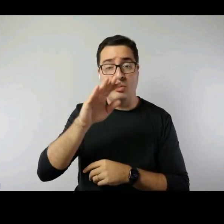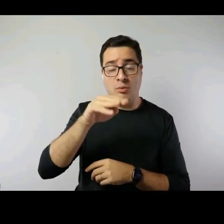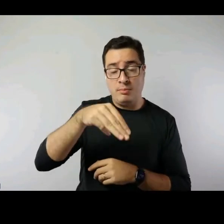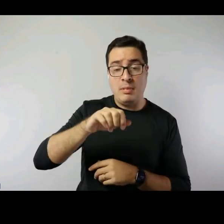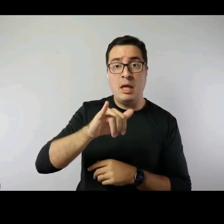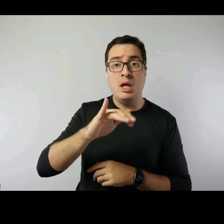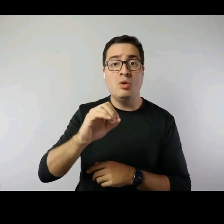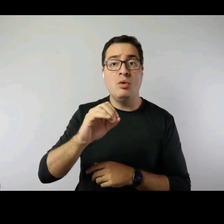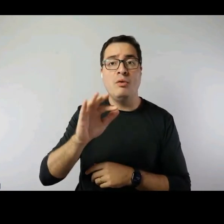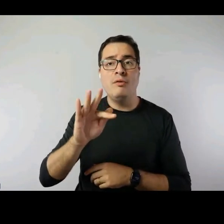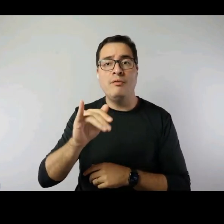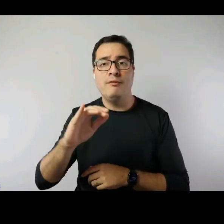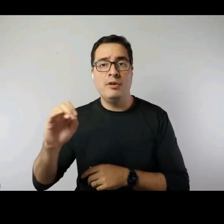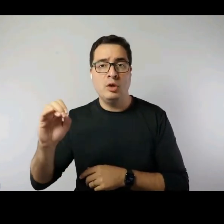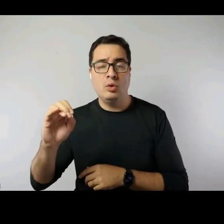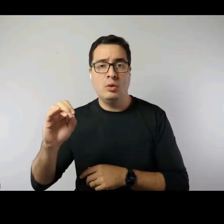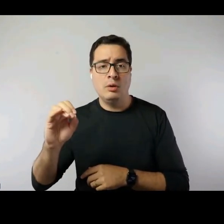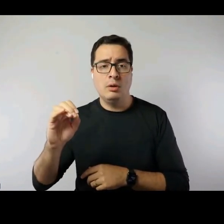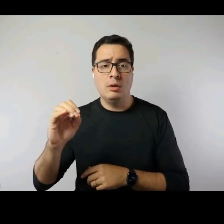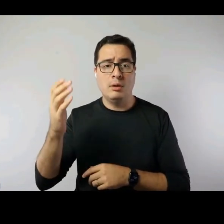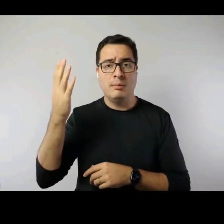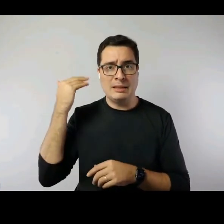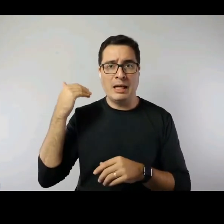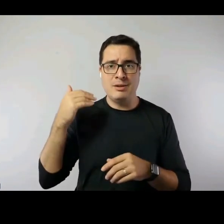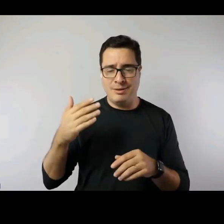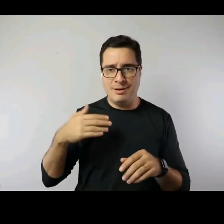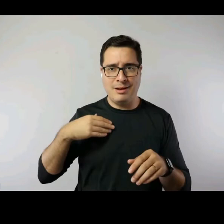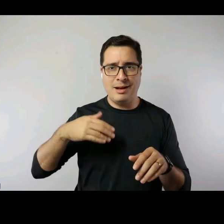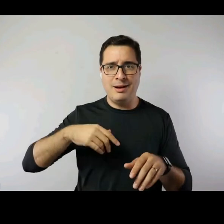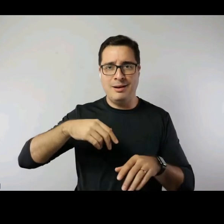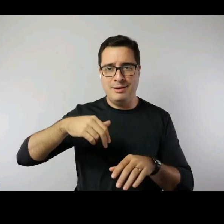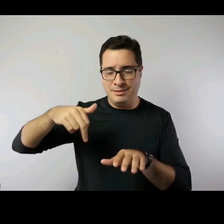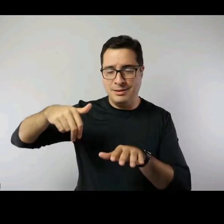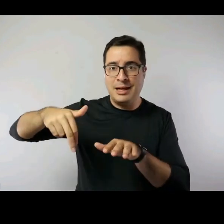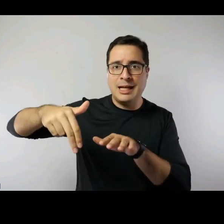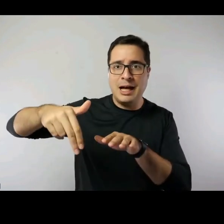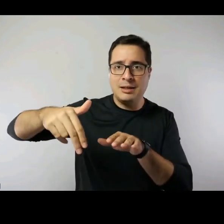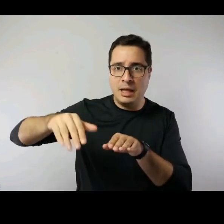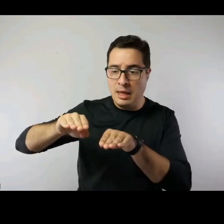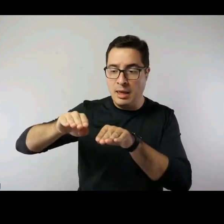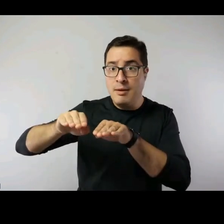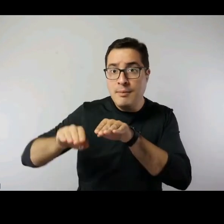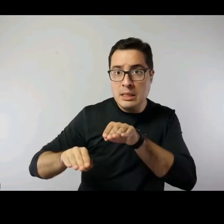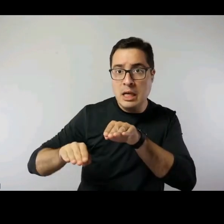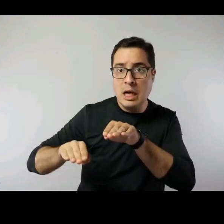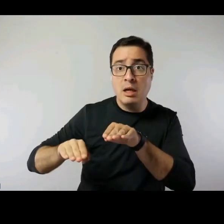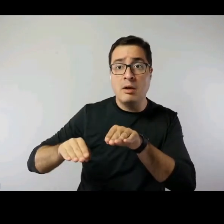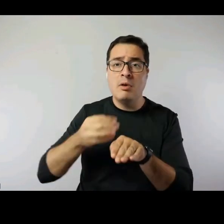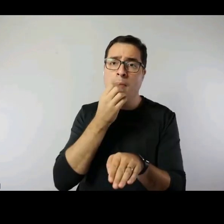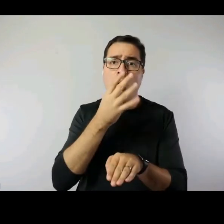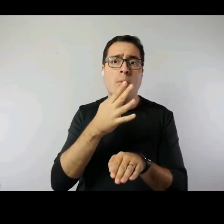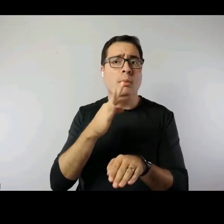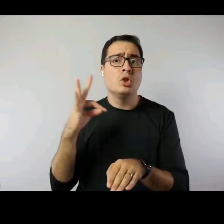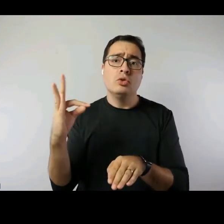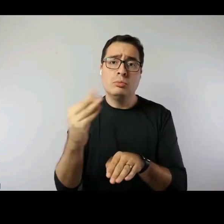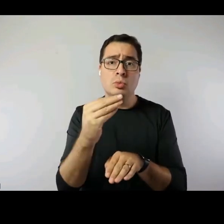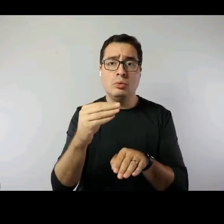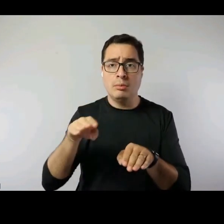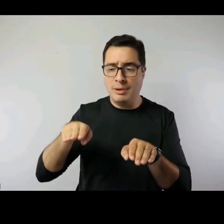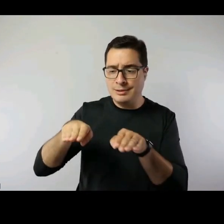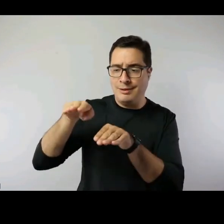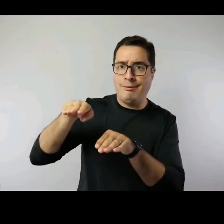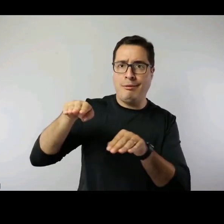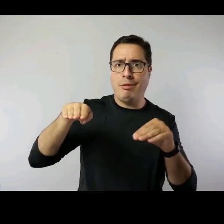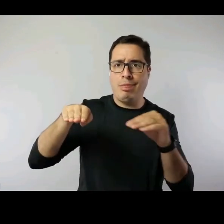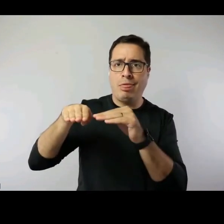gente baixou as caçadas, isso trouxe benefício para todas as pessoas. Não vou entrar nesses detalhes,